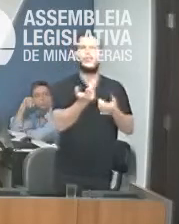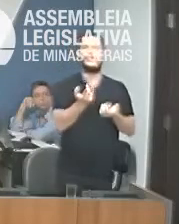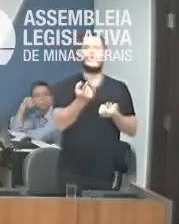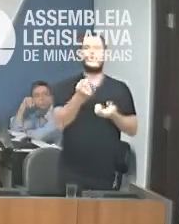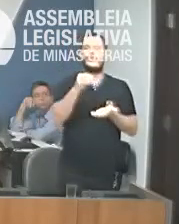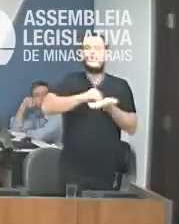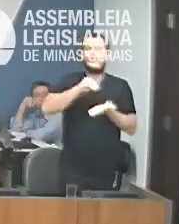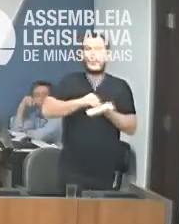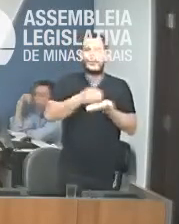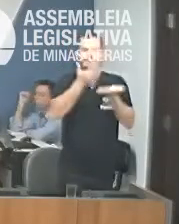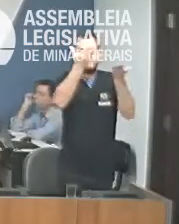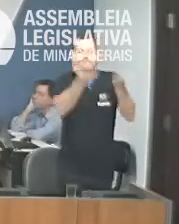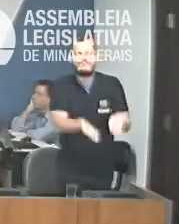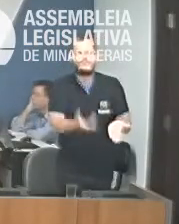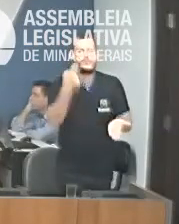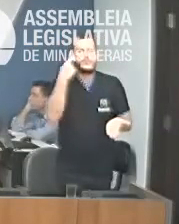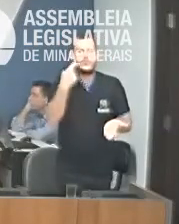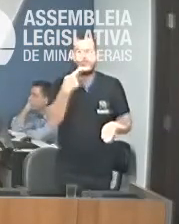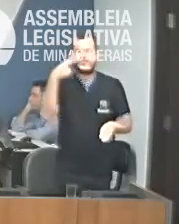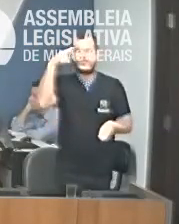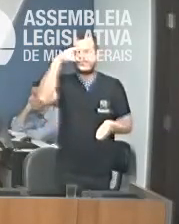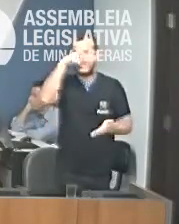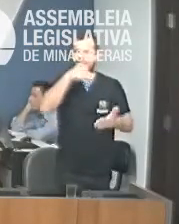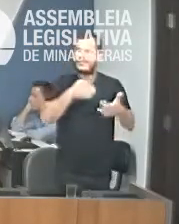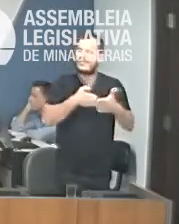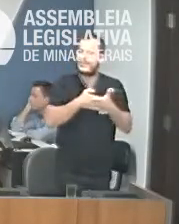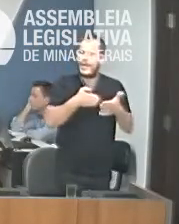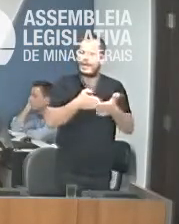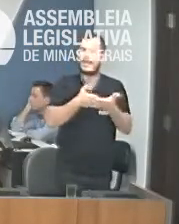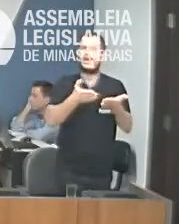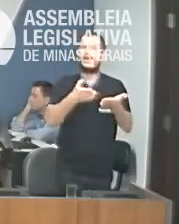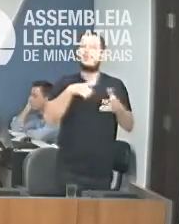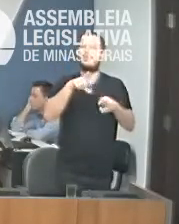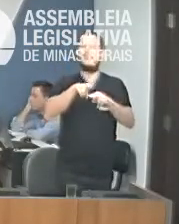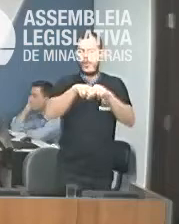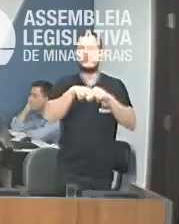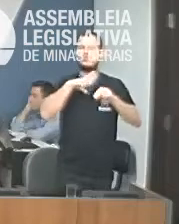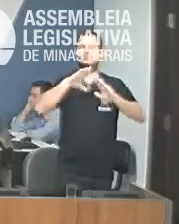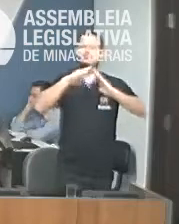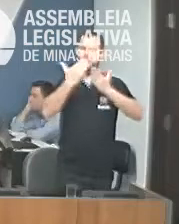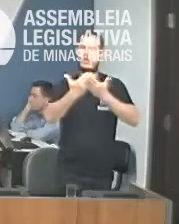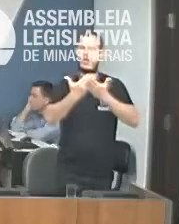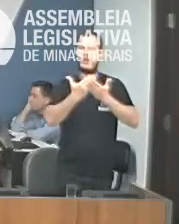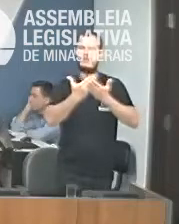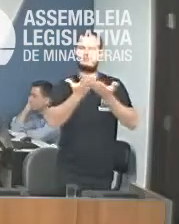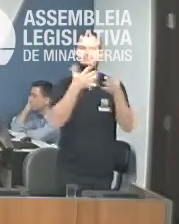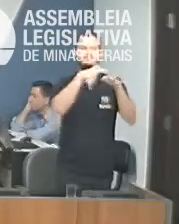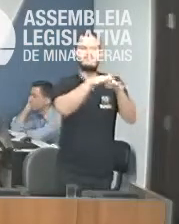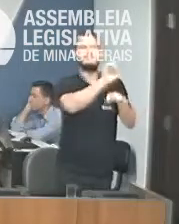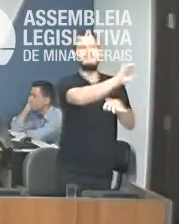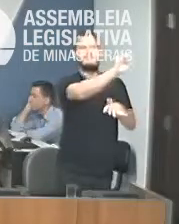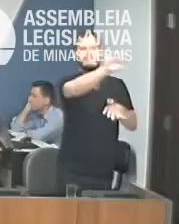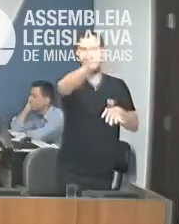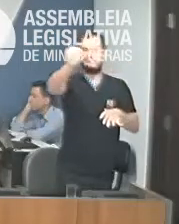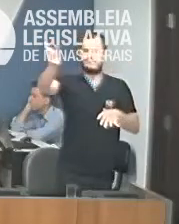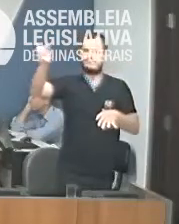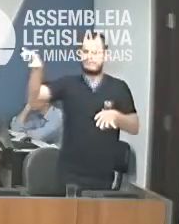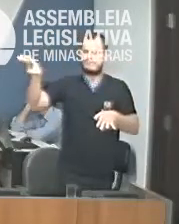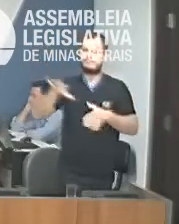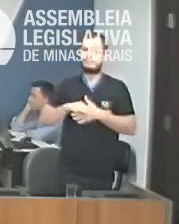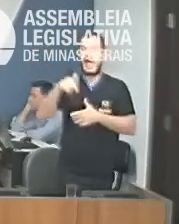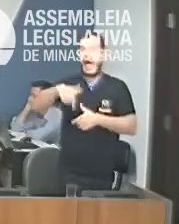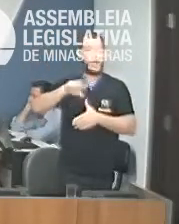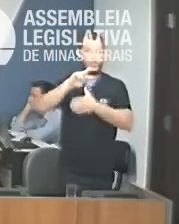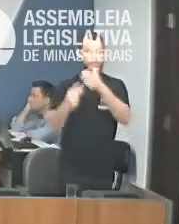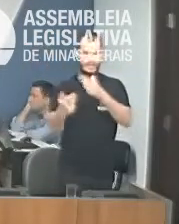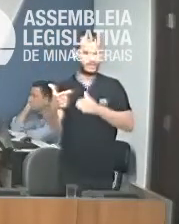e muitos pais nos procuram falando sobre a dificuldade do sul dos entraves que o surdo em conta para